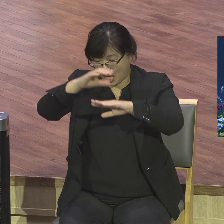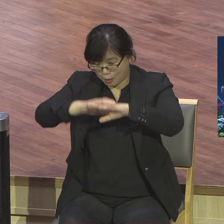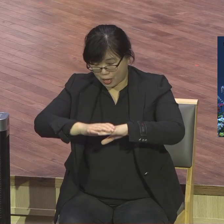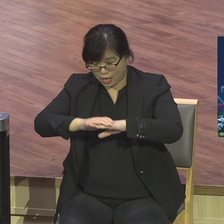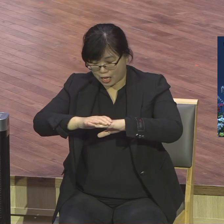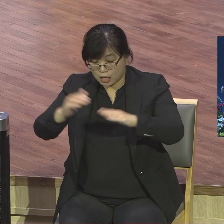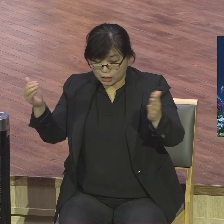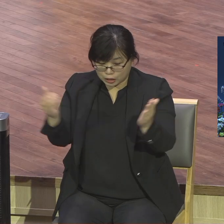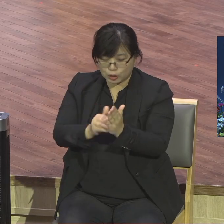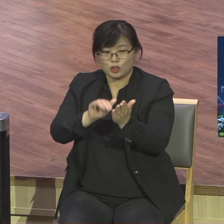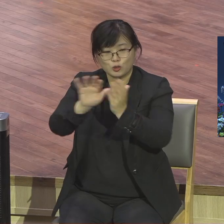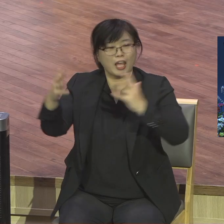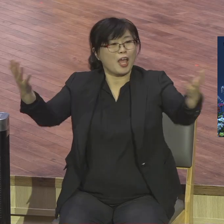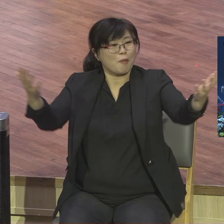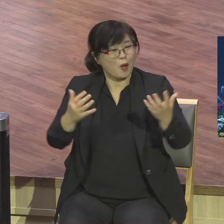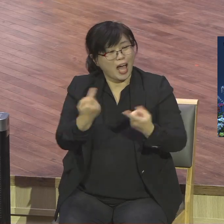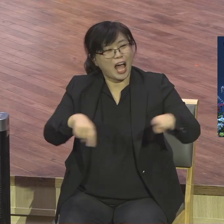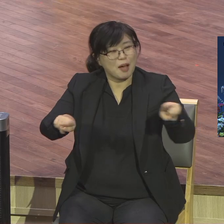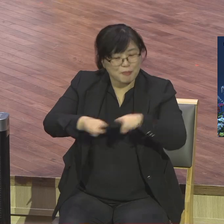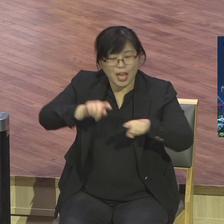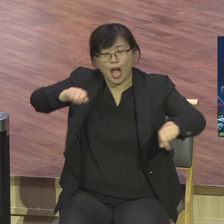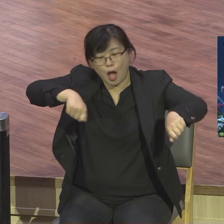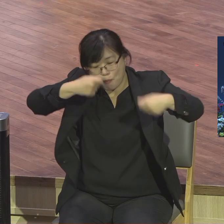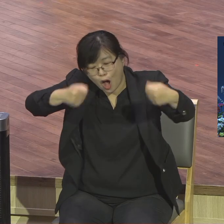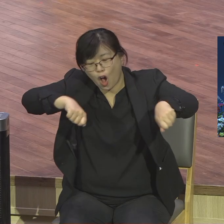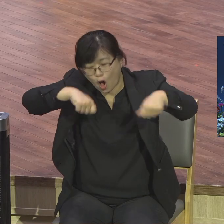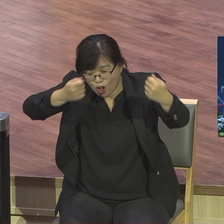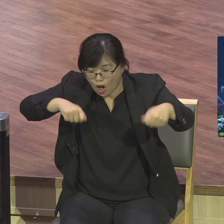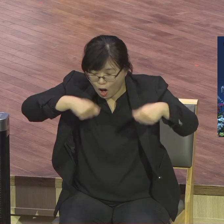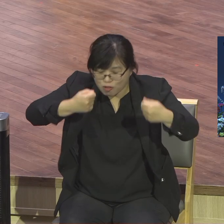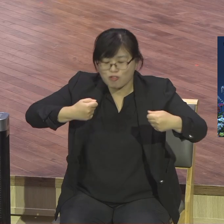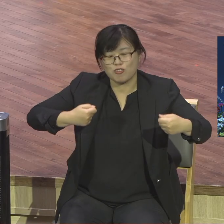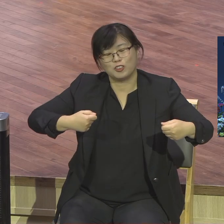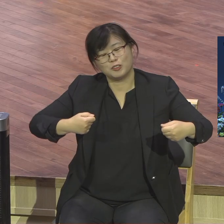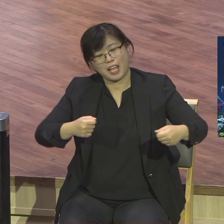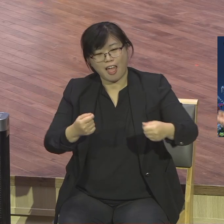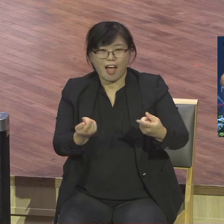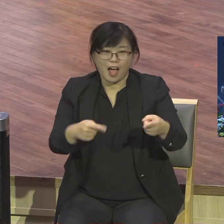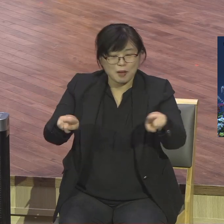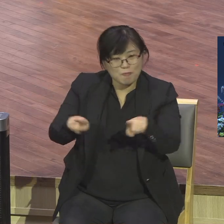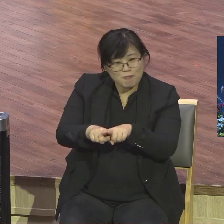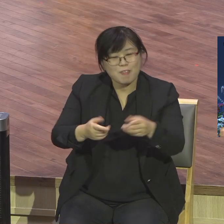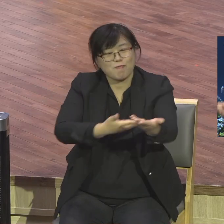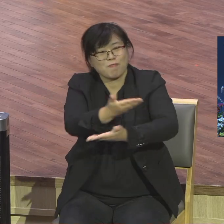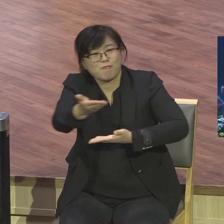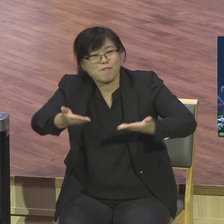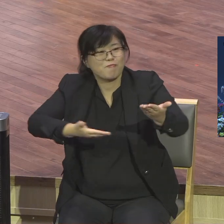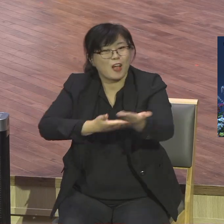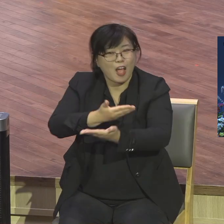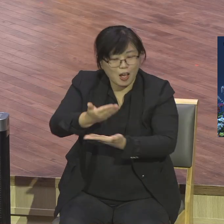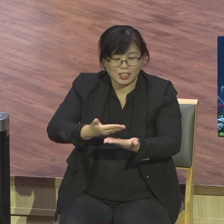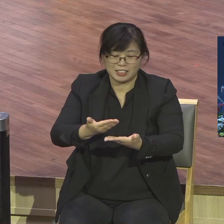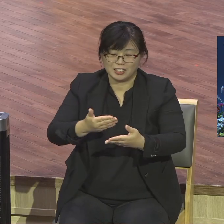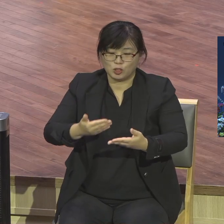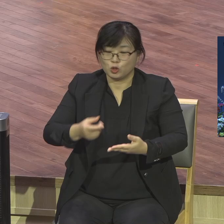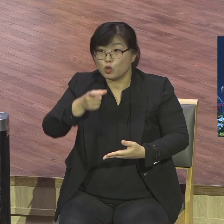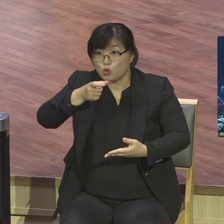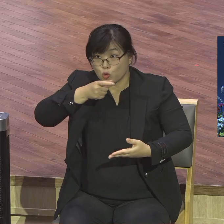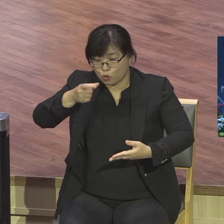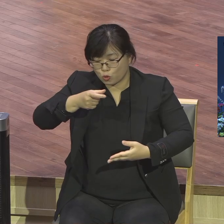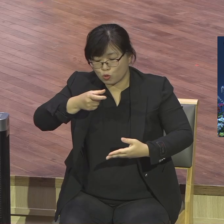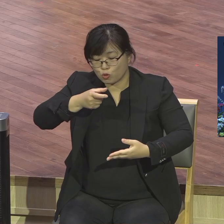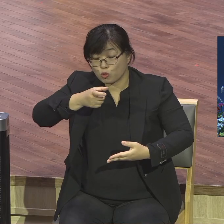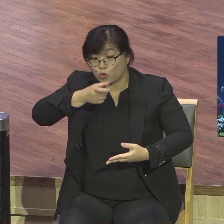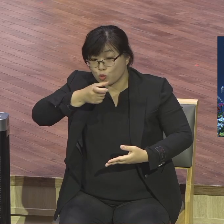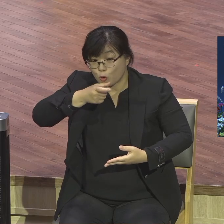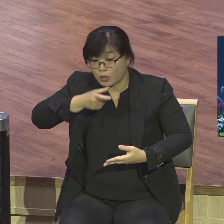숙자가 이러면 안 하겠다 하면 되나 계속 축제 수요일이야 예배 끝나면 딱 일어나서 손잡고 찬양하고 축제